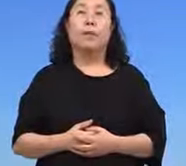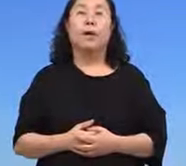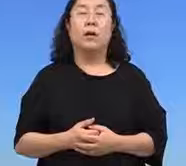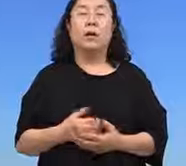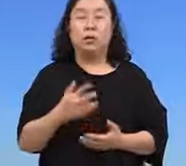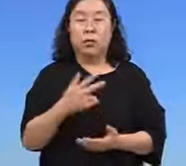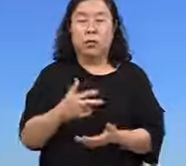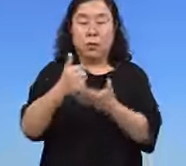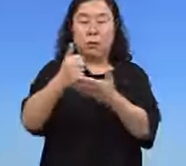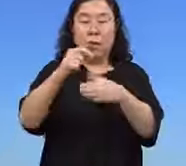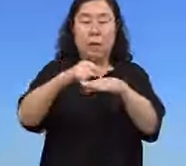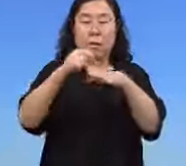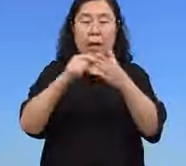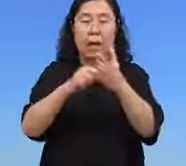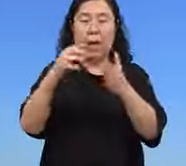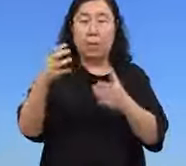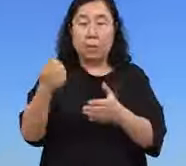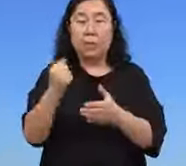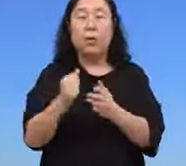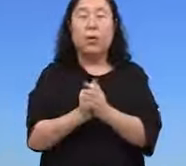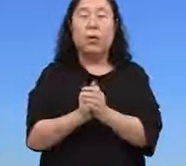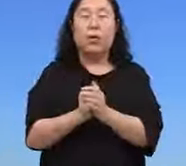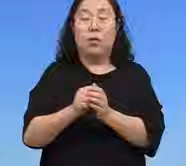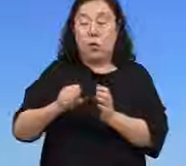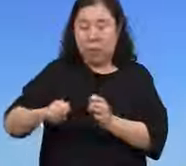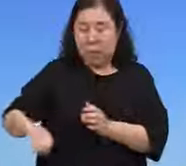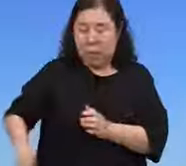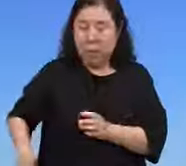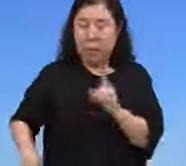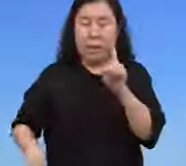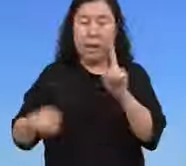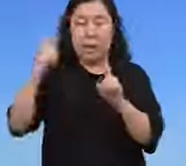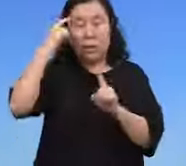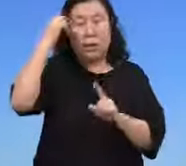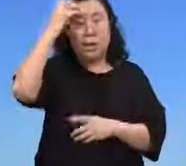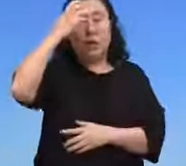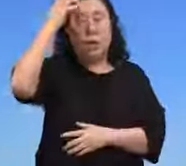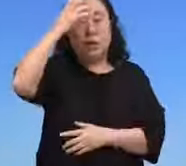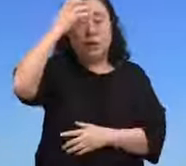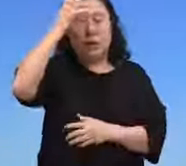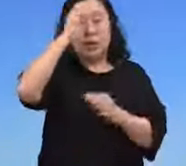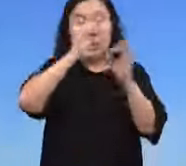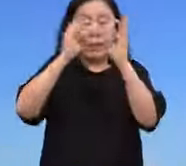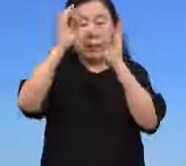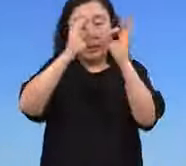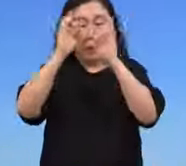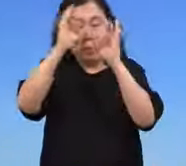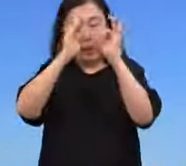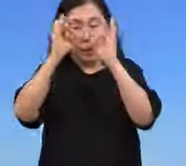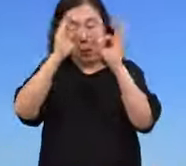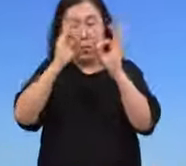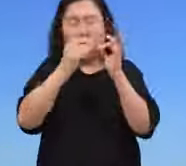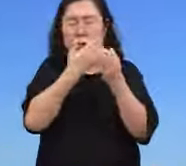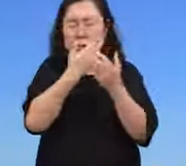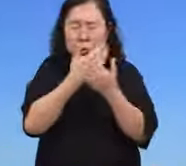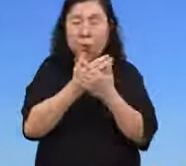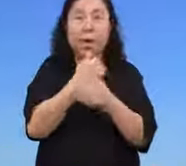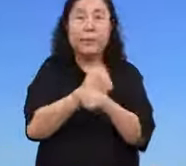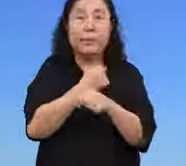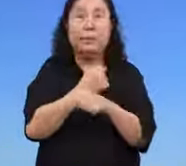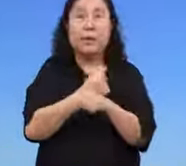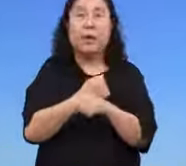여러분, 주님의 심정으로 잃어버린 한 영혼을 찾는 거기에 모든 마음을 다 쏟아야 되는 것도